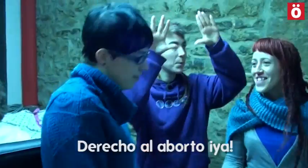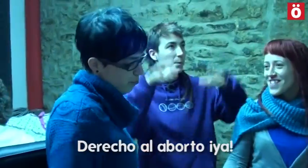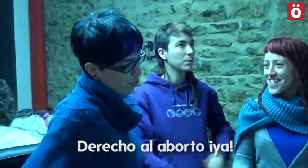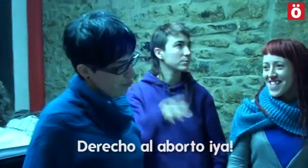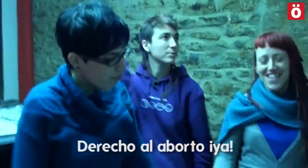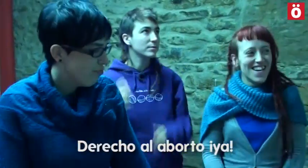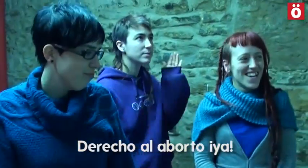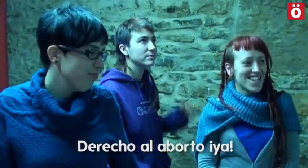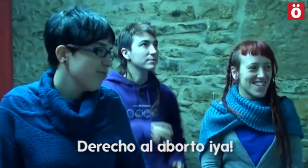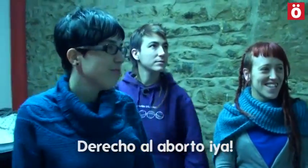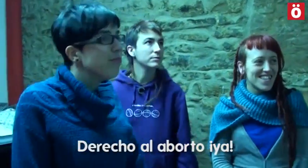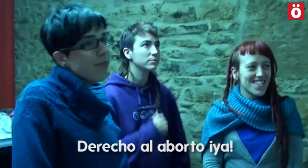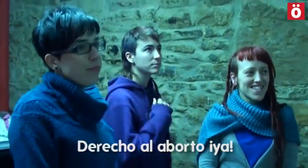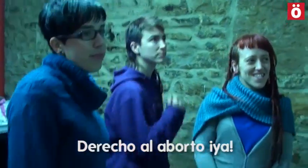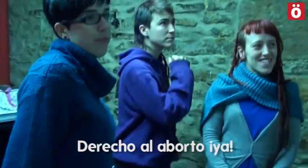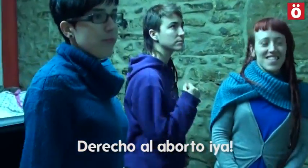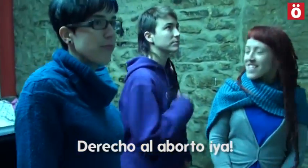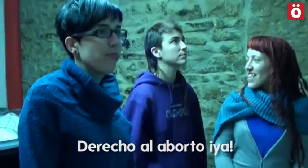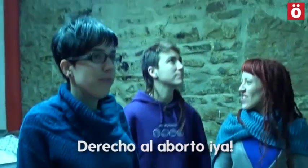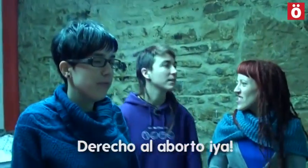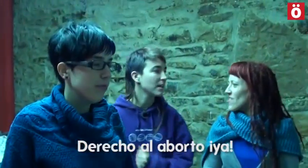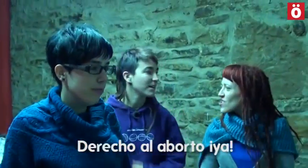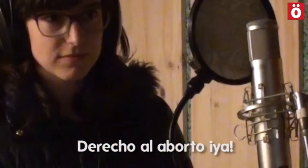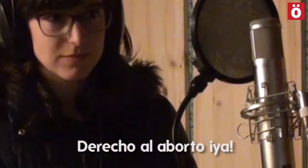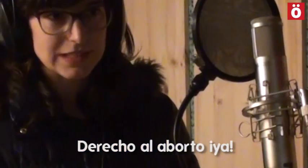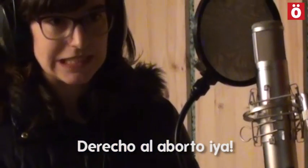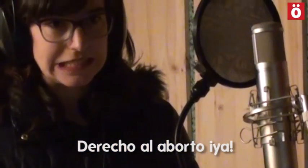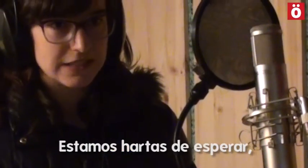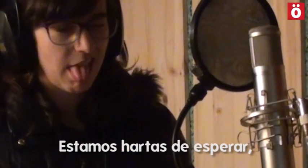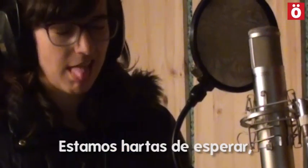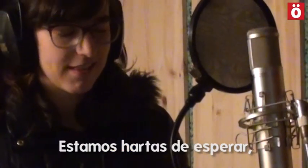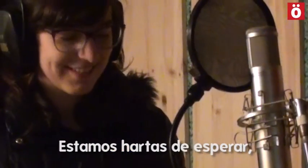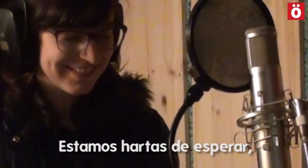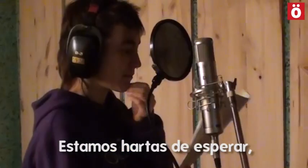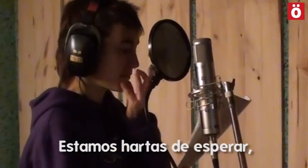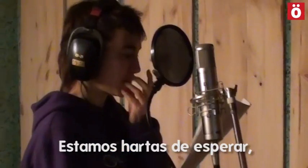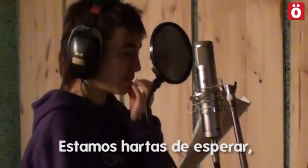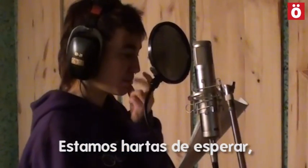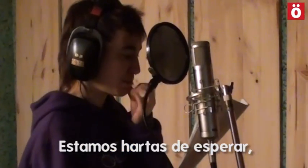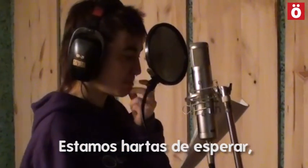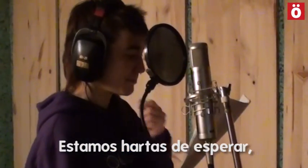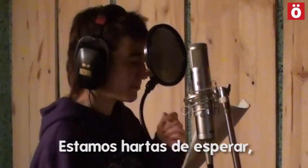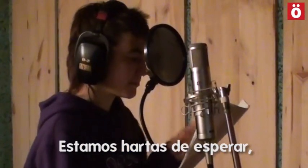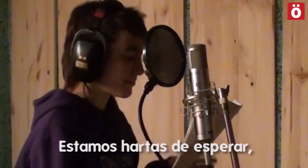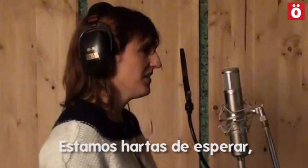Derezoa da bortoa, eta mozataz ezberat